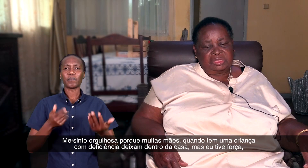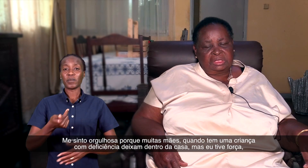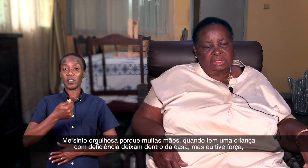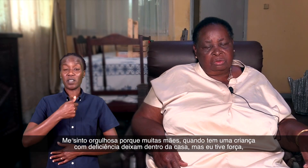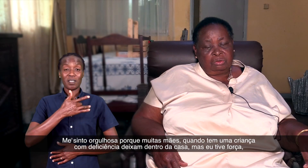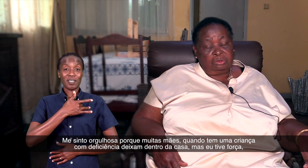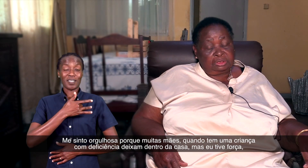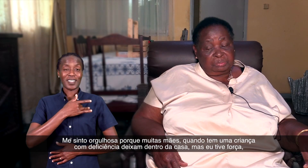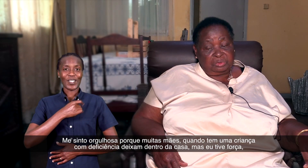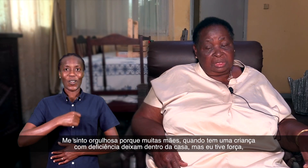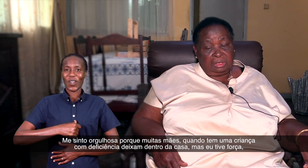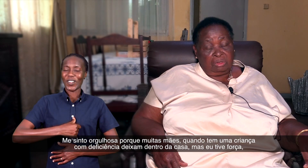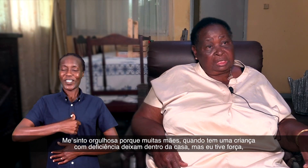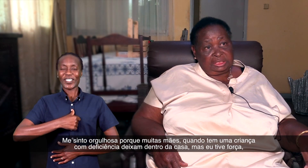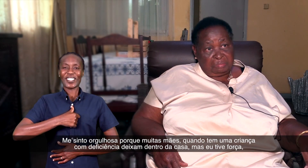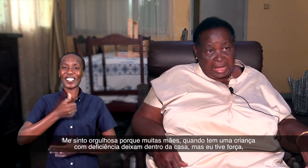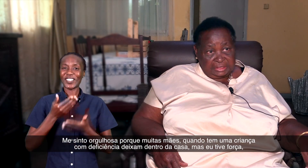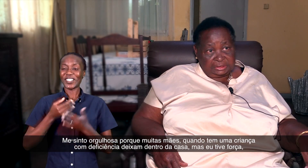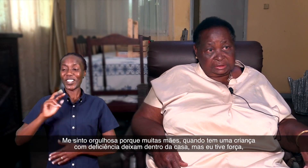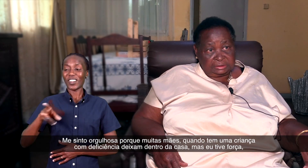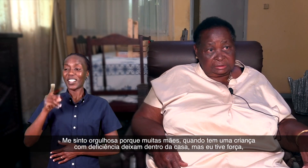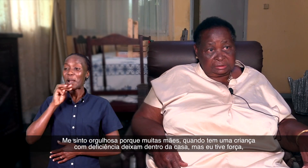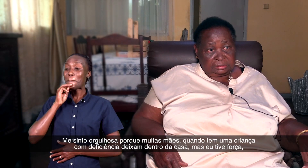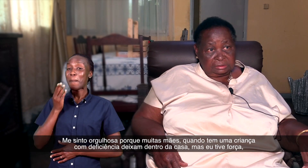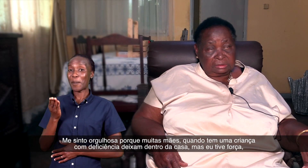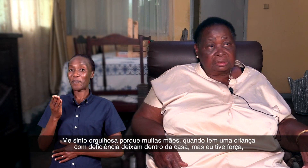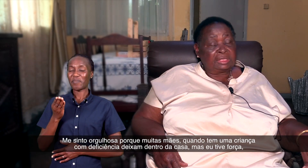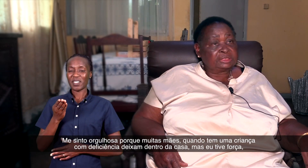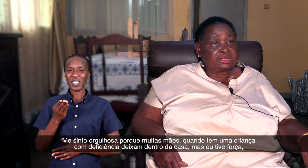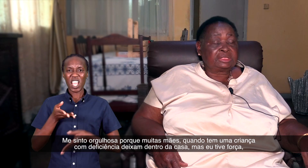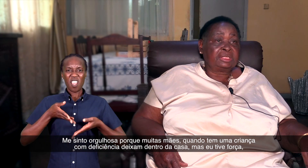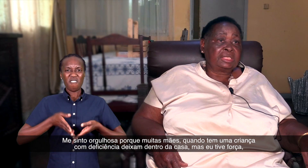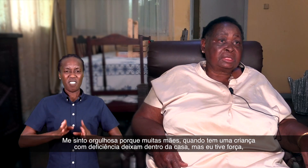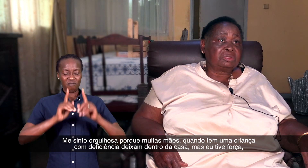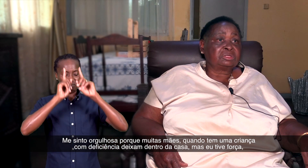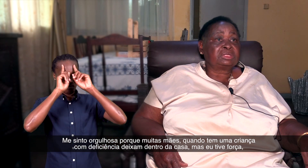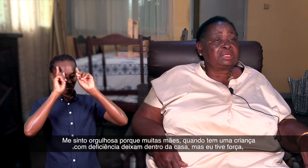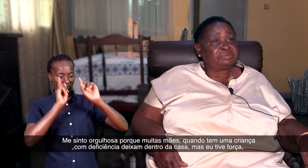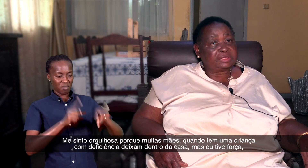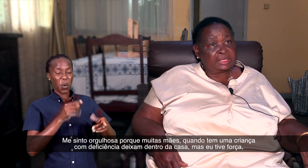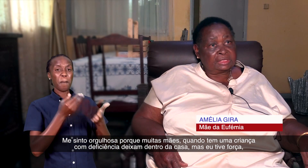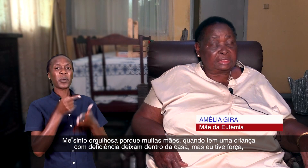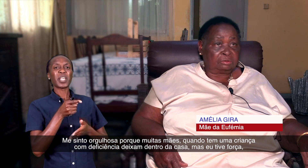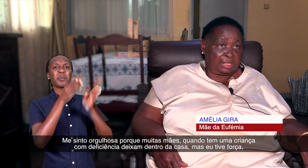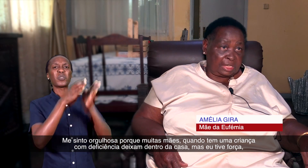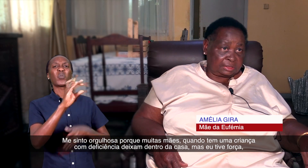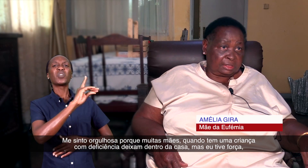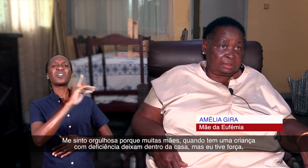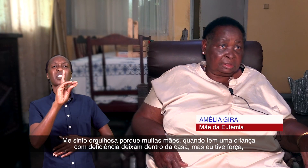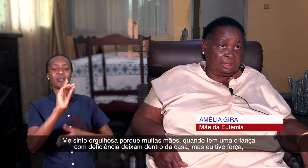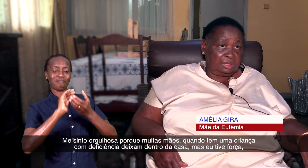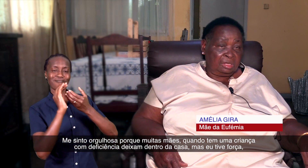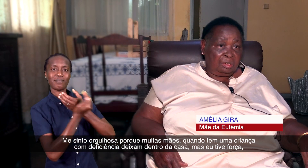Eu me senti orgulhosa porque outras mães deixam as crianças quando têm deficiência dentro da